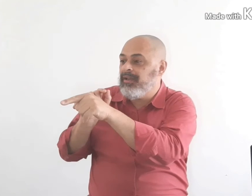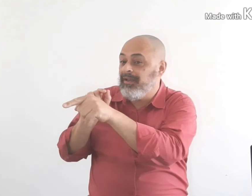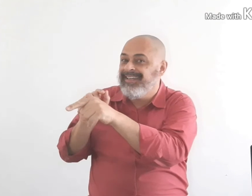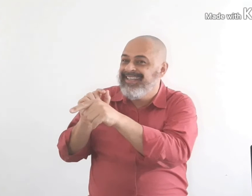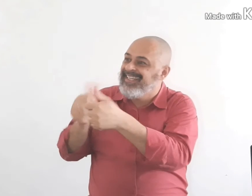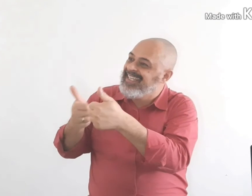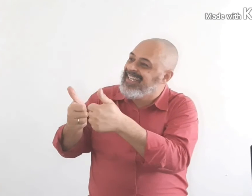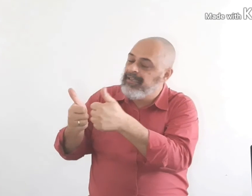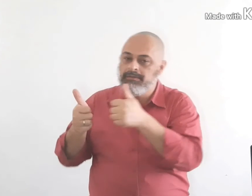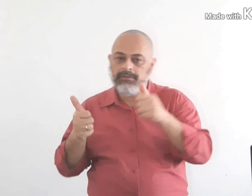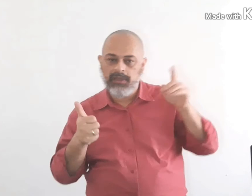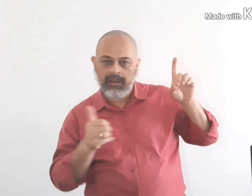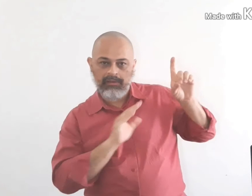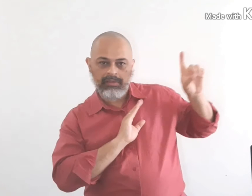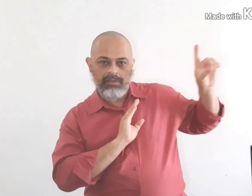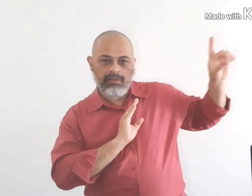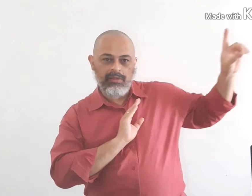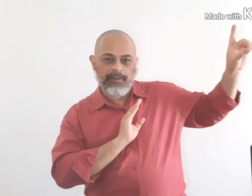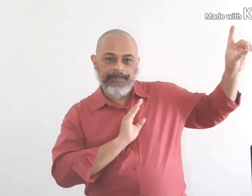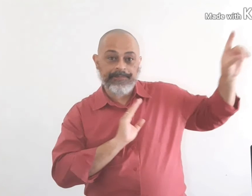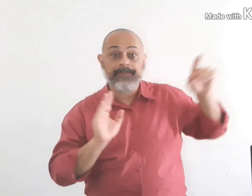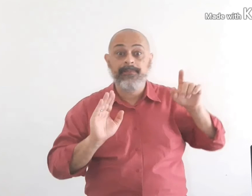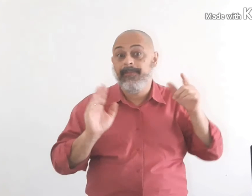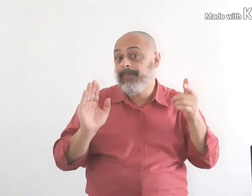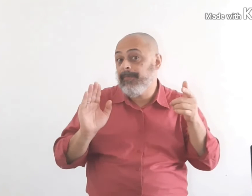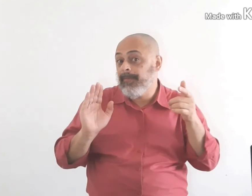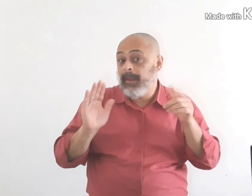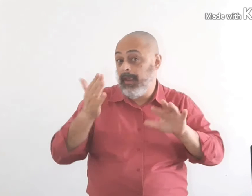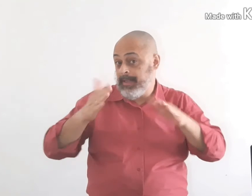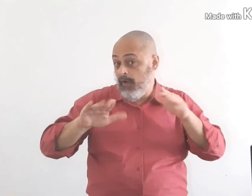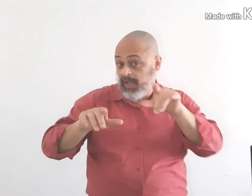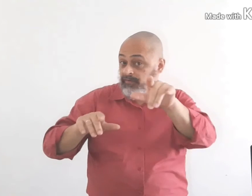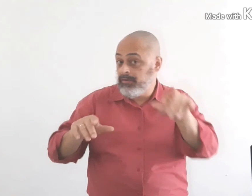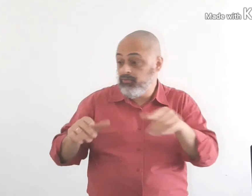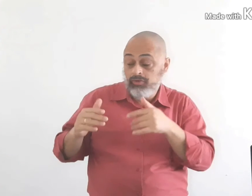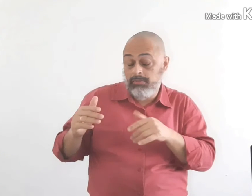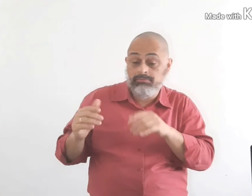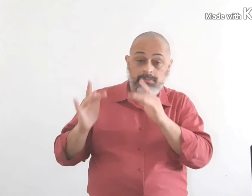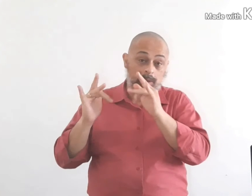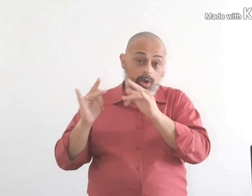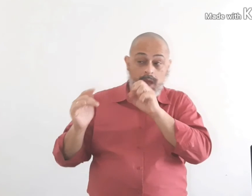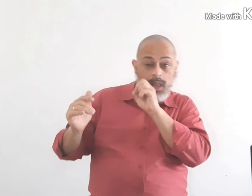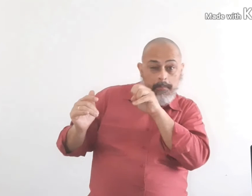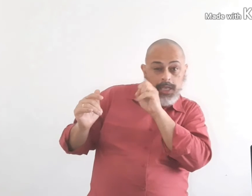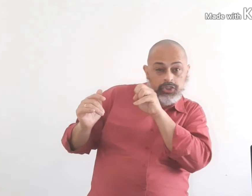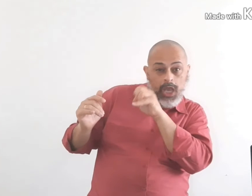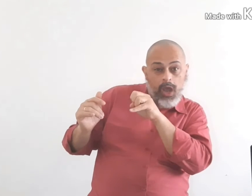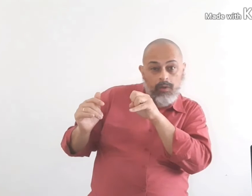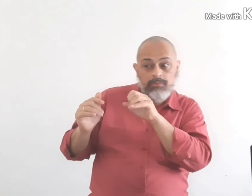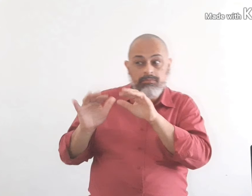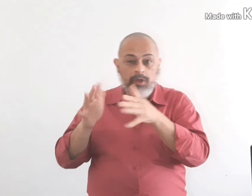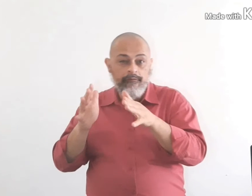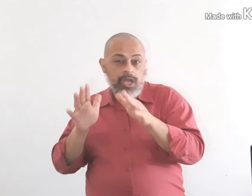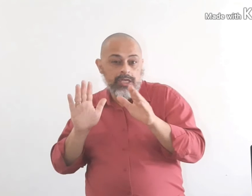está separando você de uma adoração plena ao Senhor? Uma paixão da mocidade? Uma paixão enrustida na